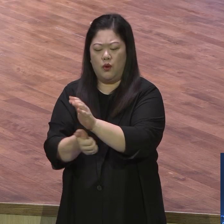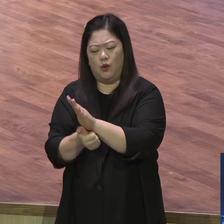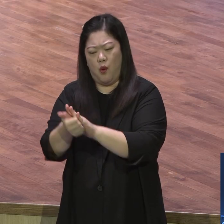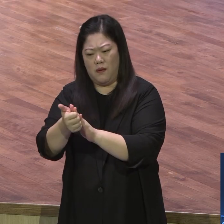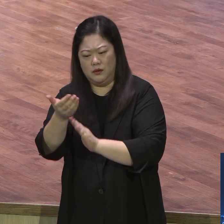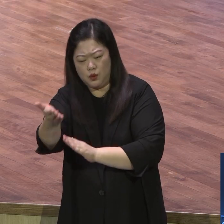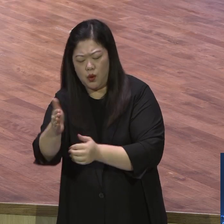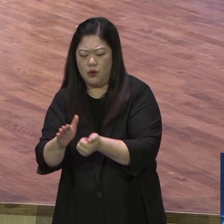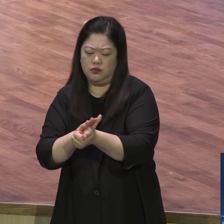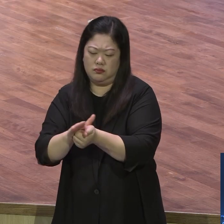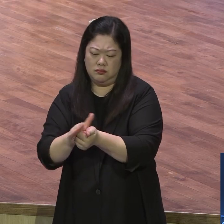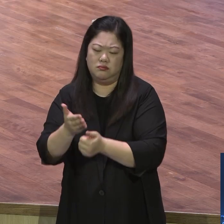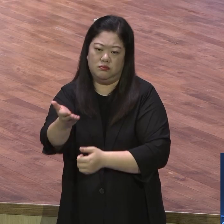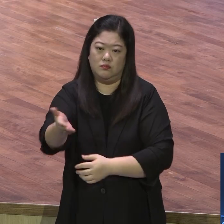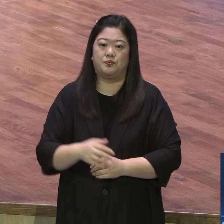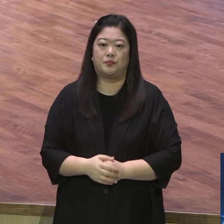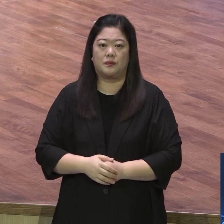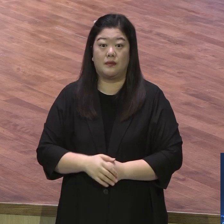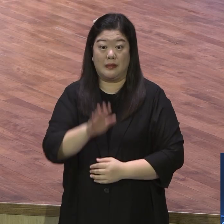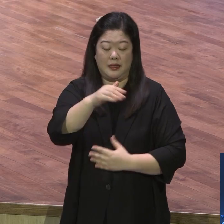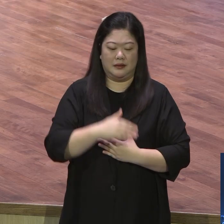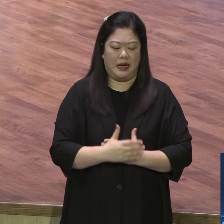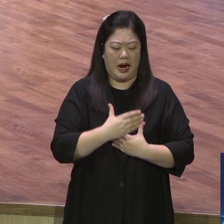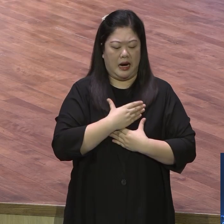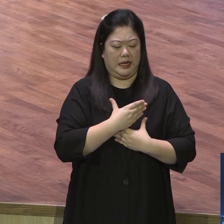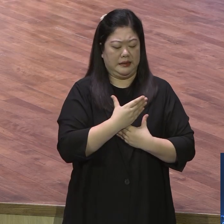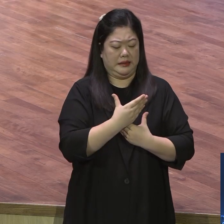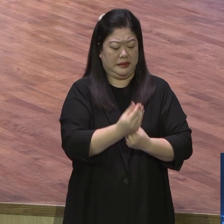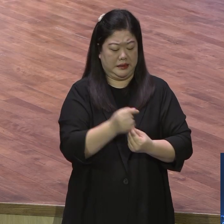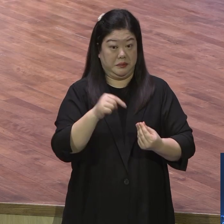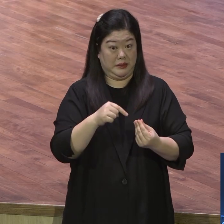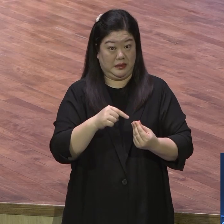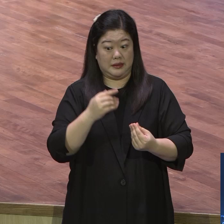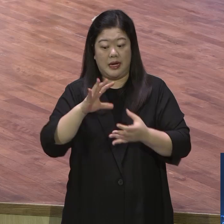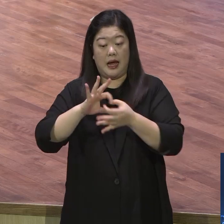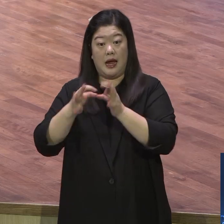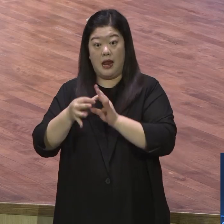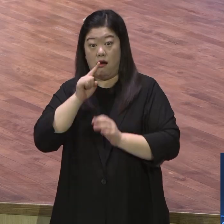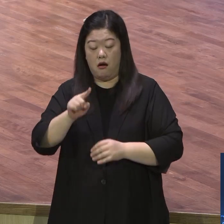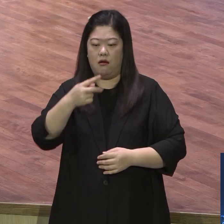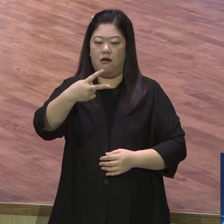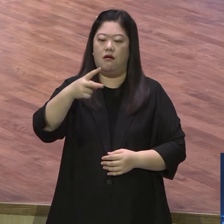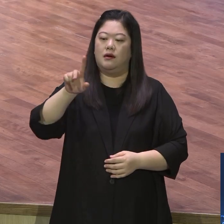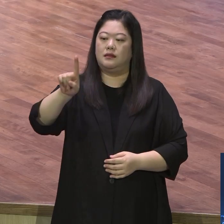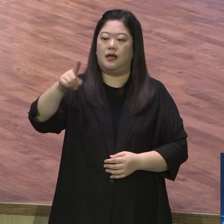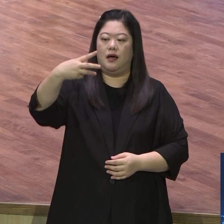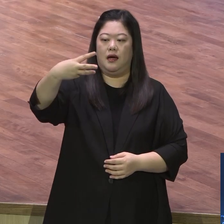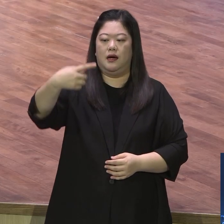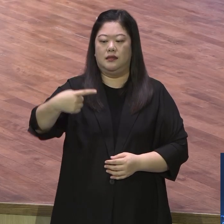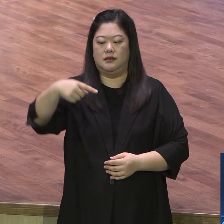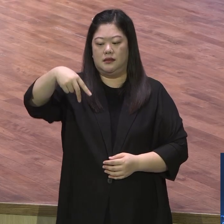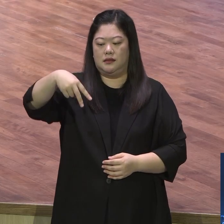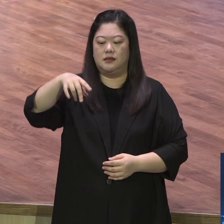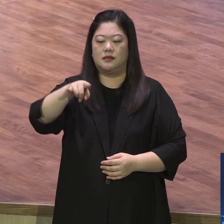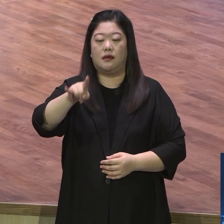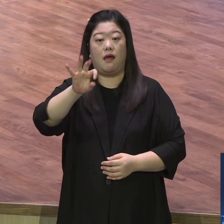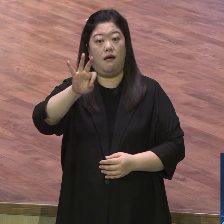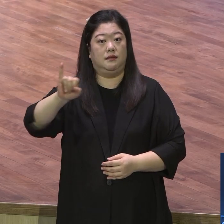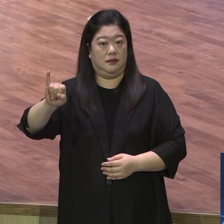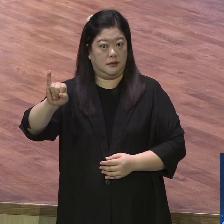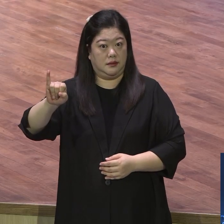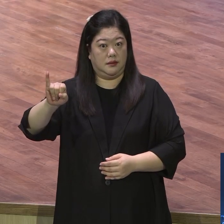안심하라라고 하는 표현은 헬라 말로 다르세이라는데 다르세이는 위험과 역경의 상황 속에서도